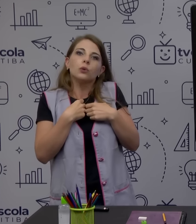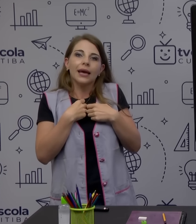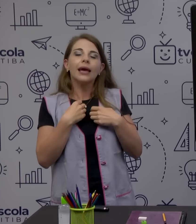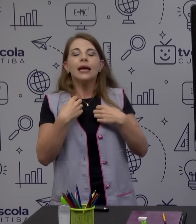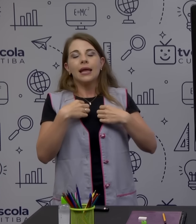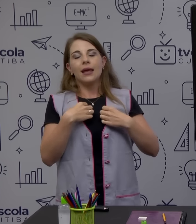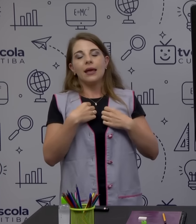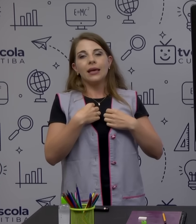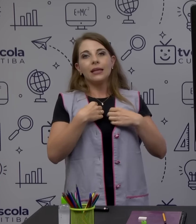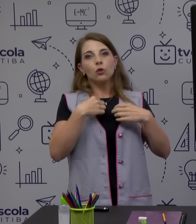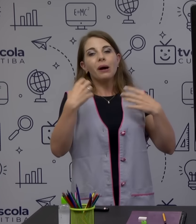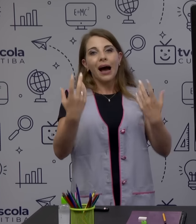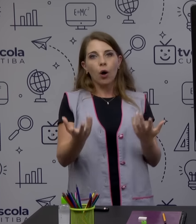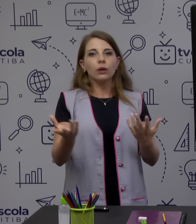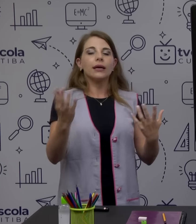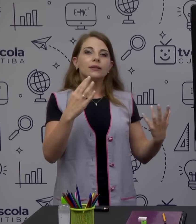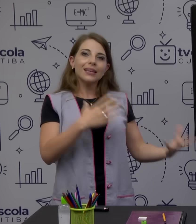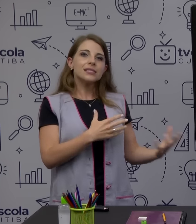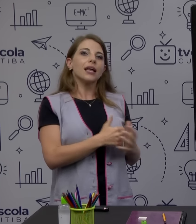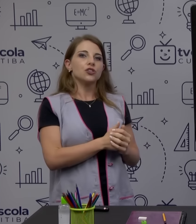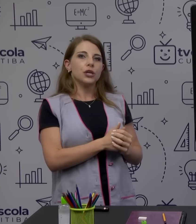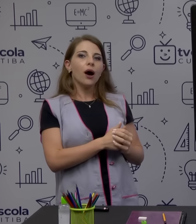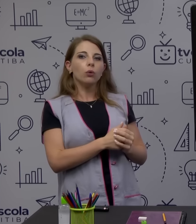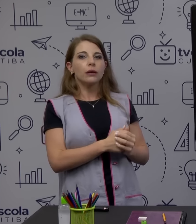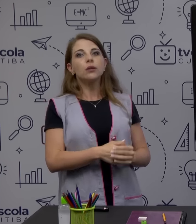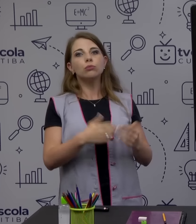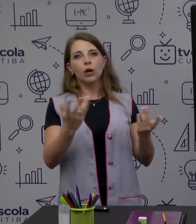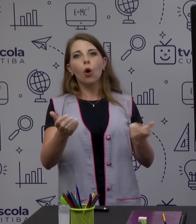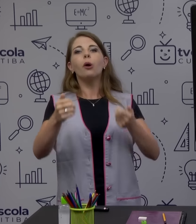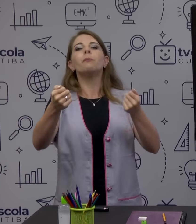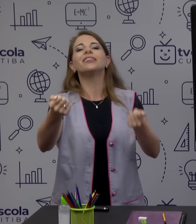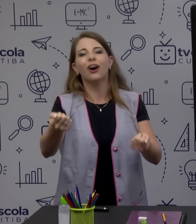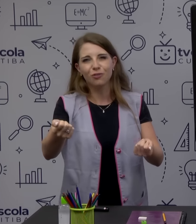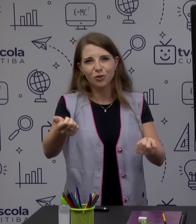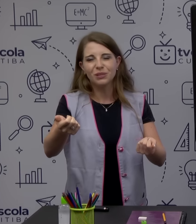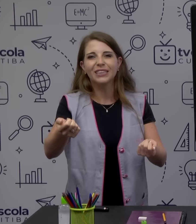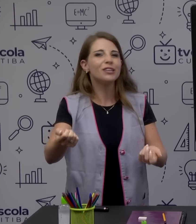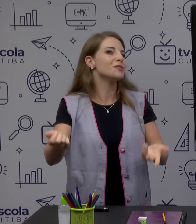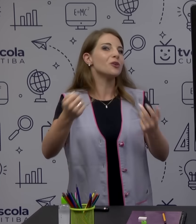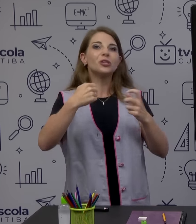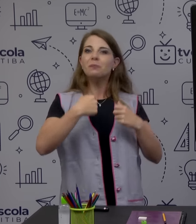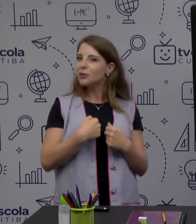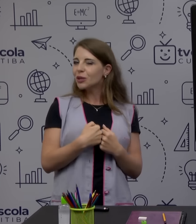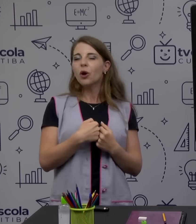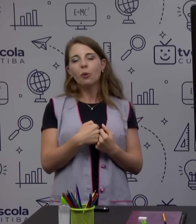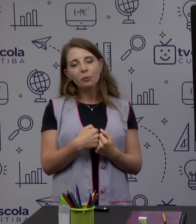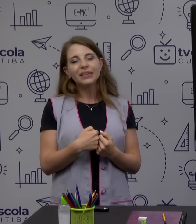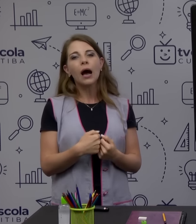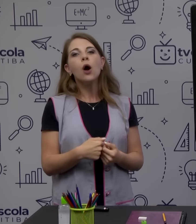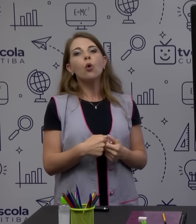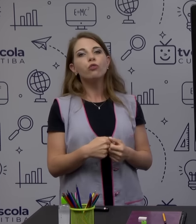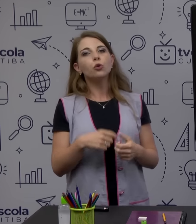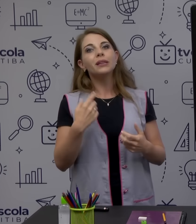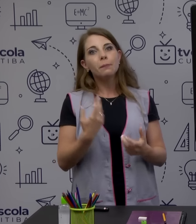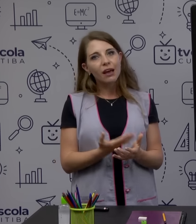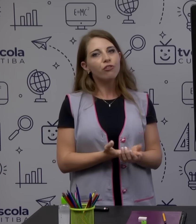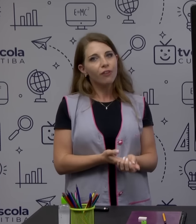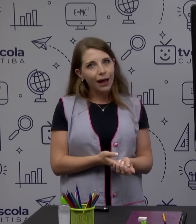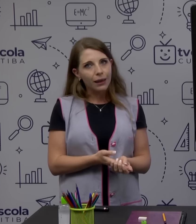né, numa aula, na sala de aula, não tem como aumentar o volume da televisão e também não tem como aumentar o volume da minha fala.